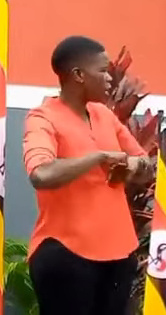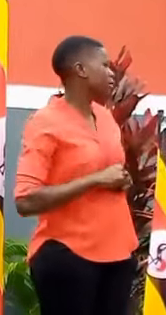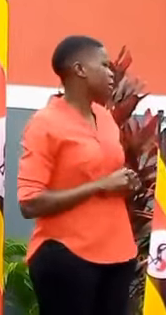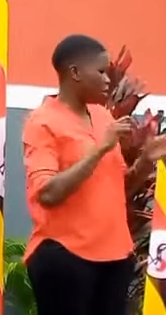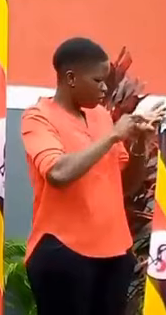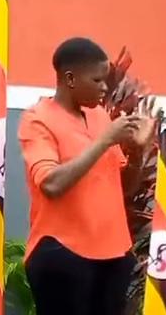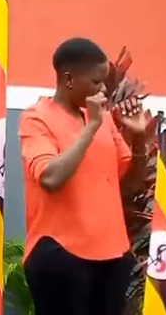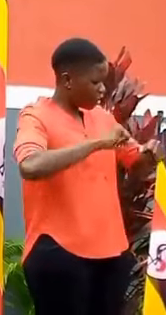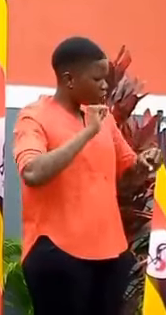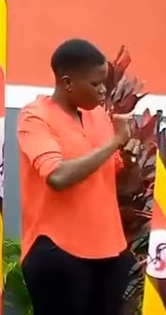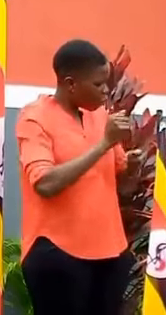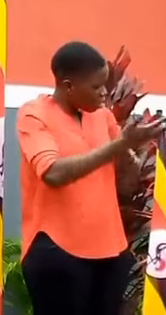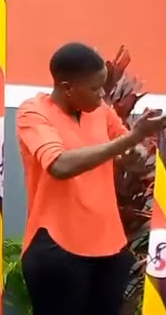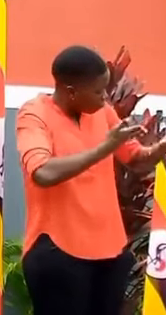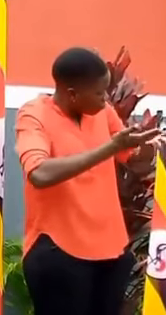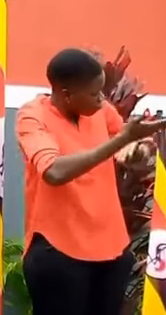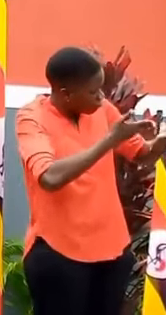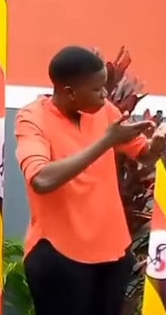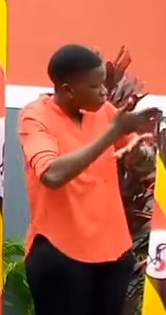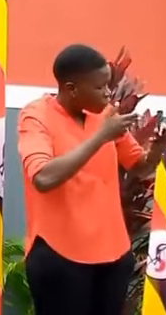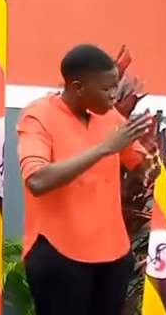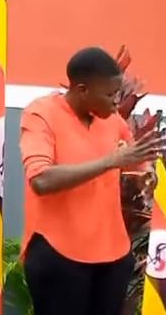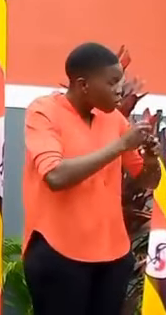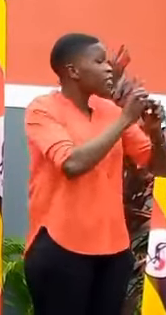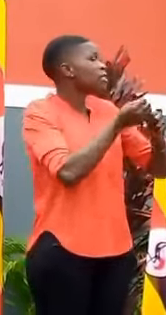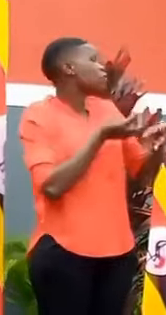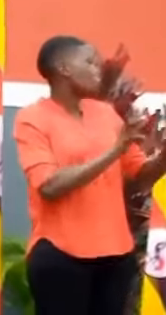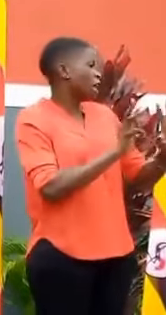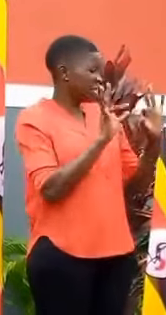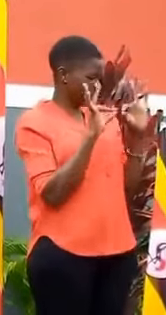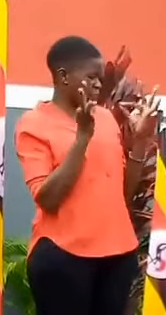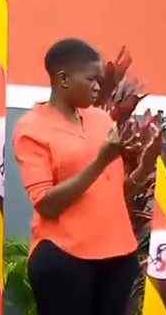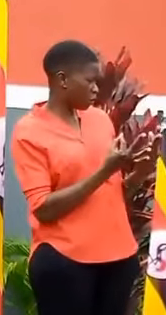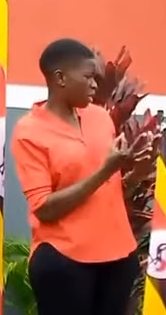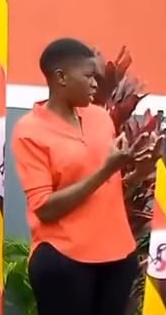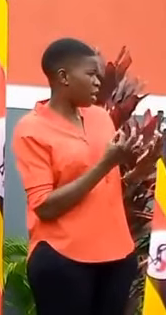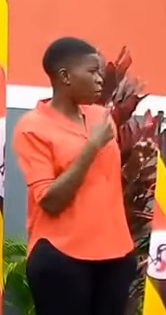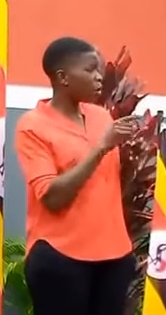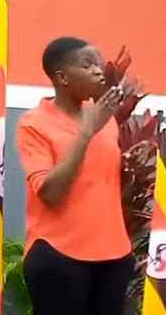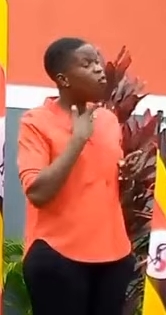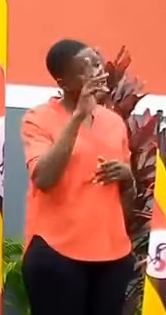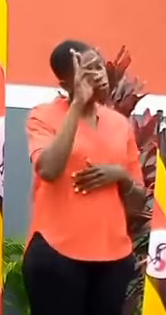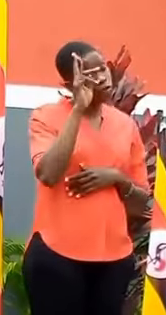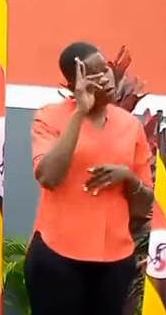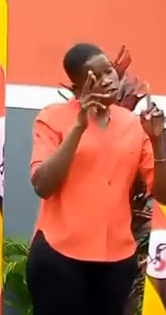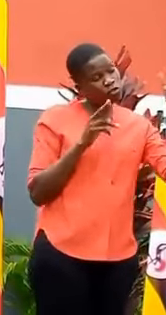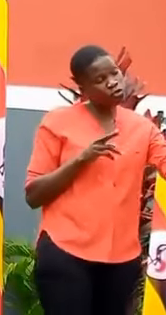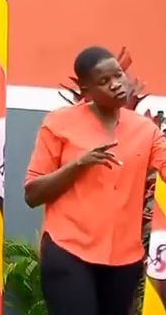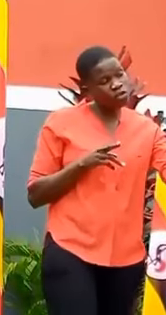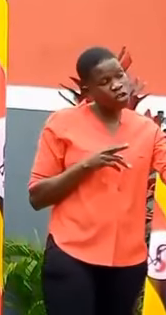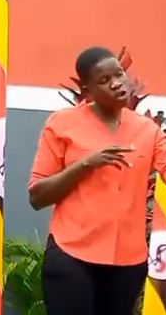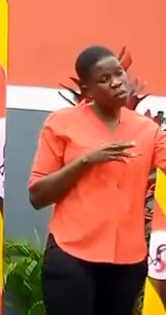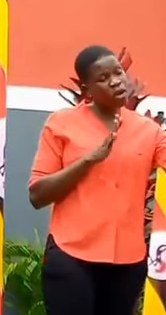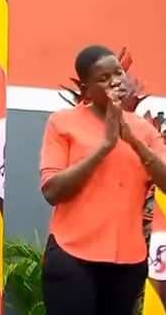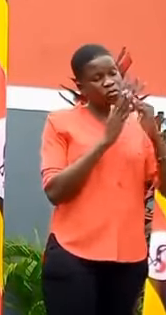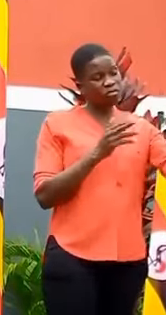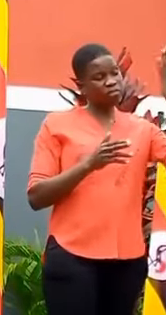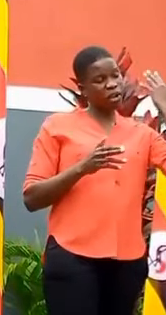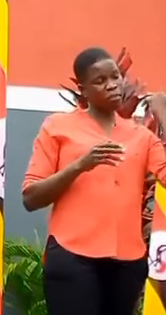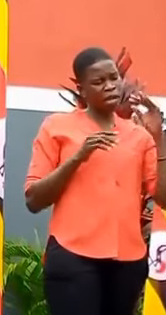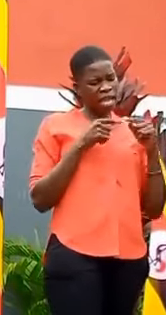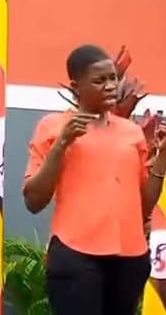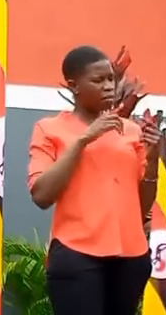together mu kwesikaŋŋana nga famire naye njagala obbajjukiza nti ne gye muvudde si balabe baffe